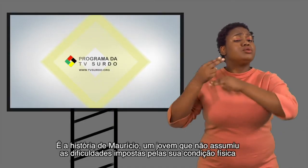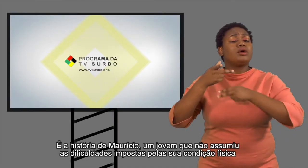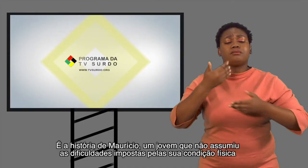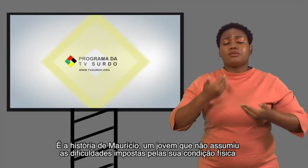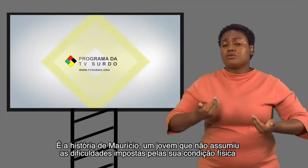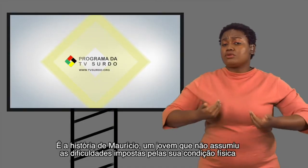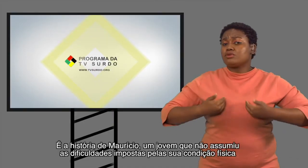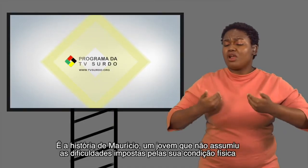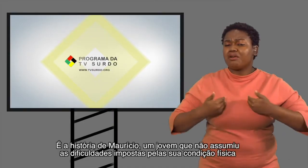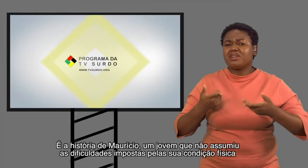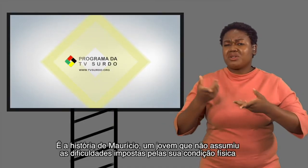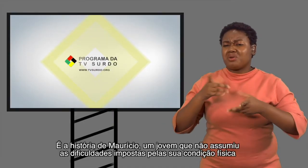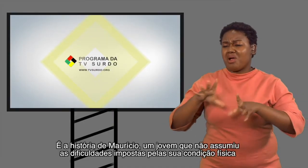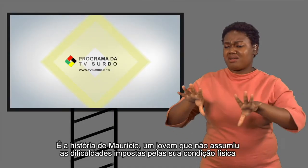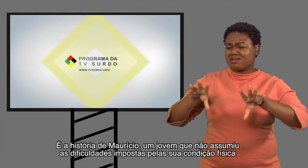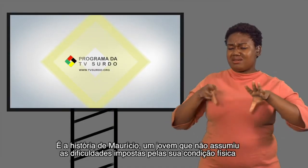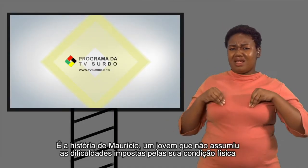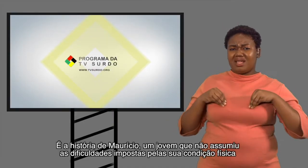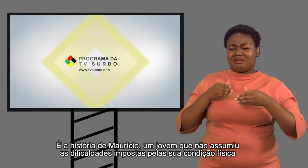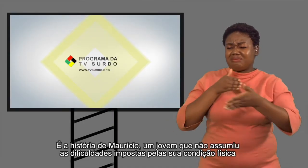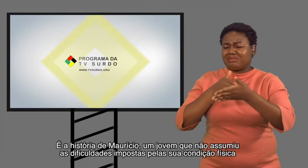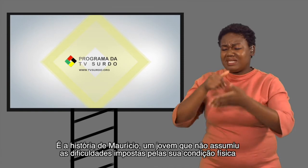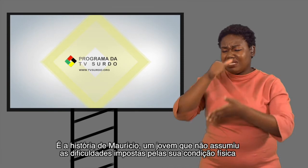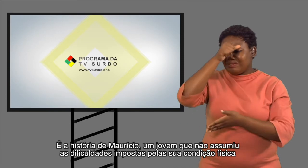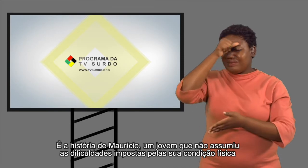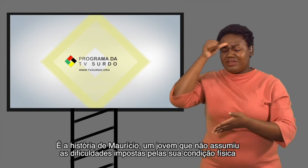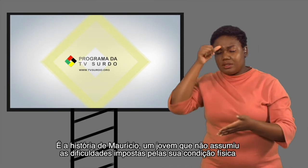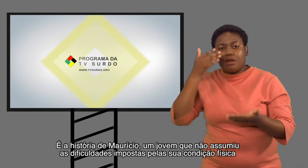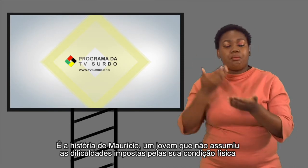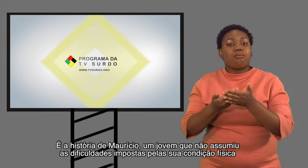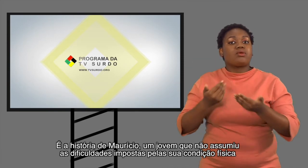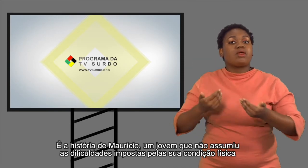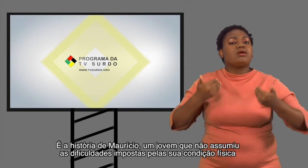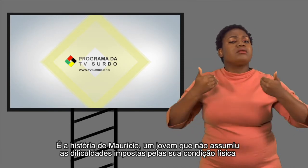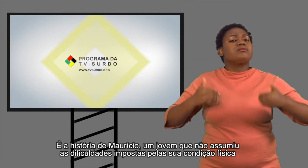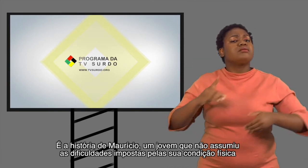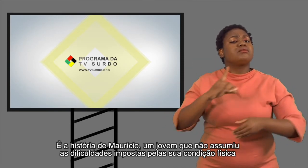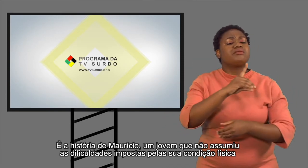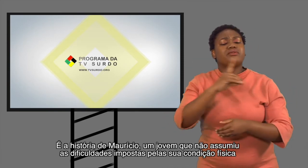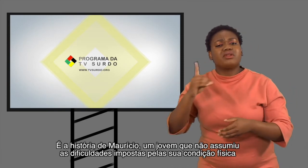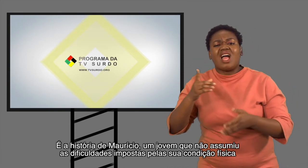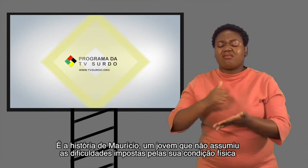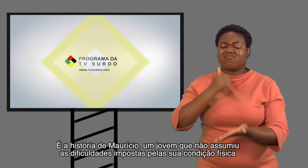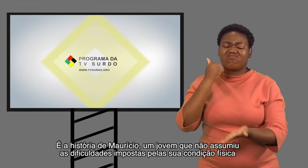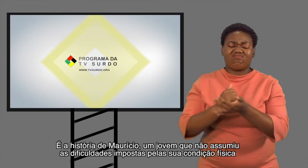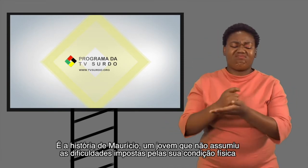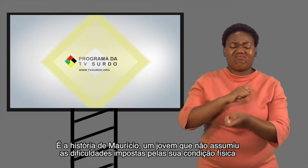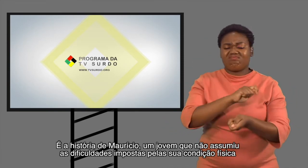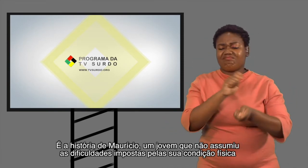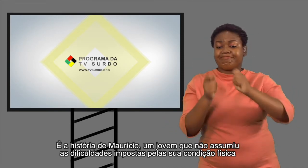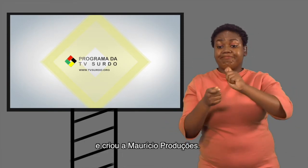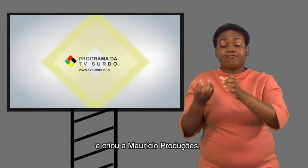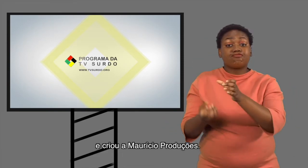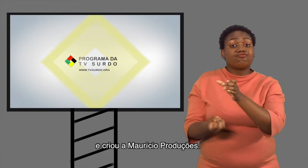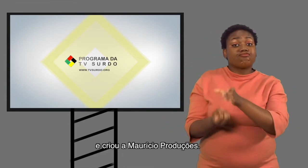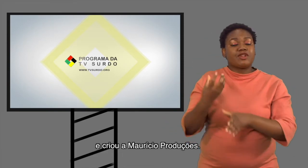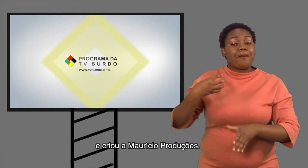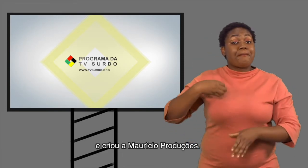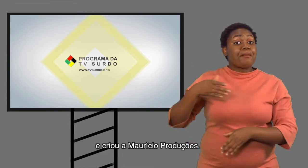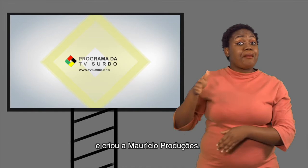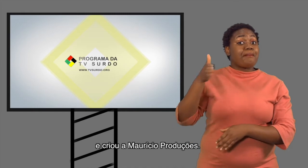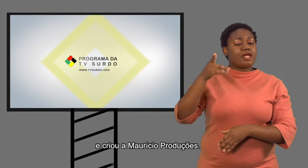É a história de Maurício, um jovem que não assumiu as dificuldades impostas pela sua condição física